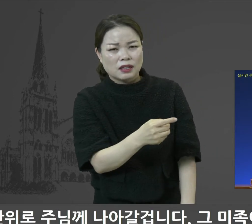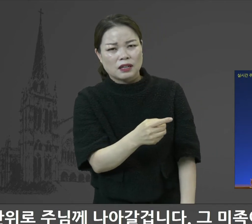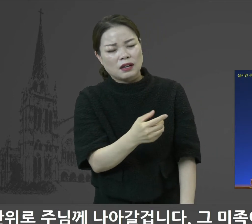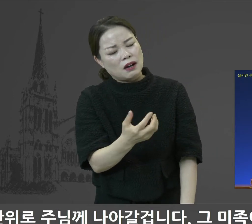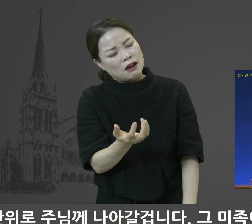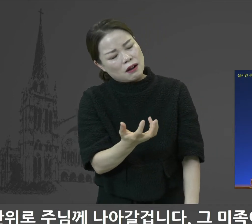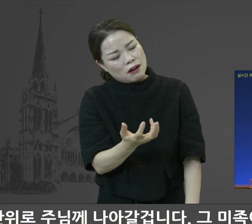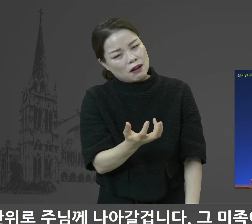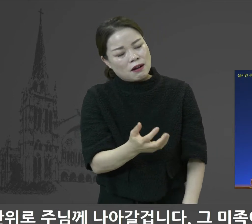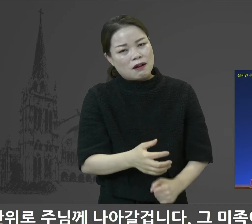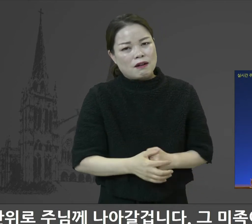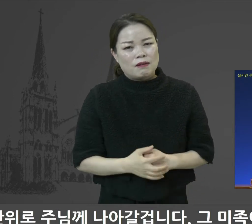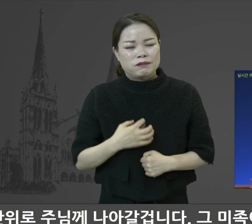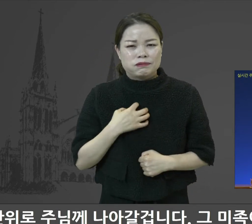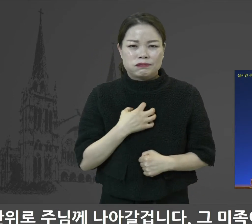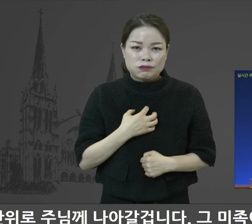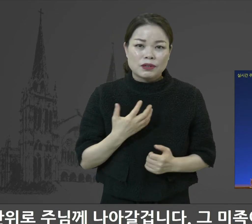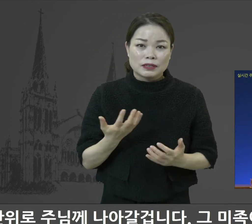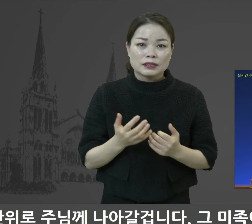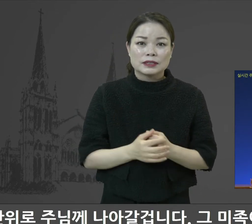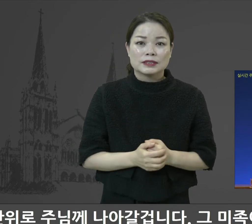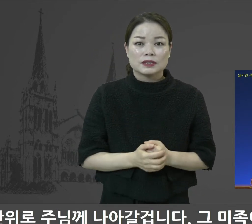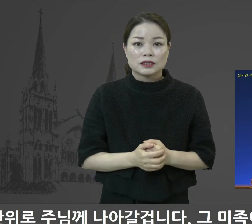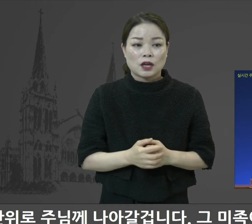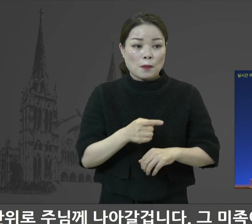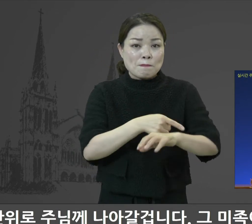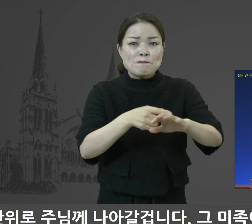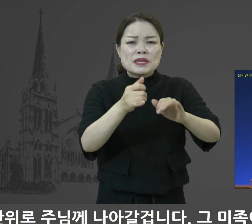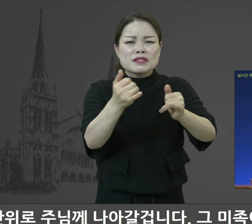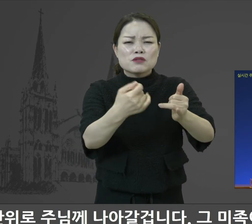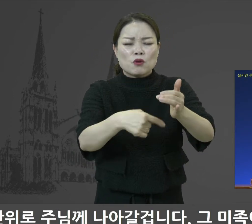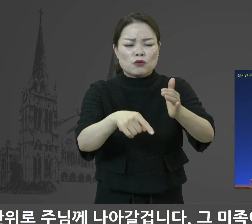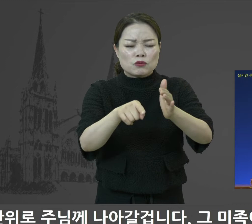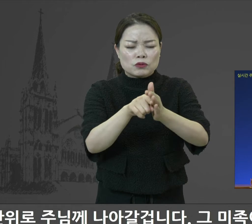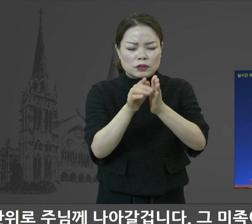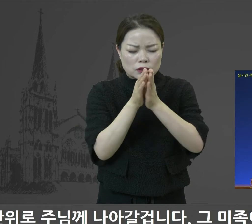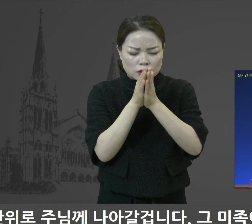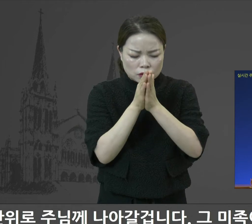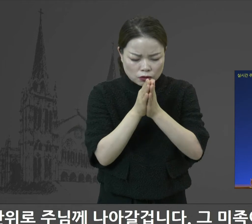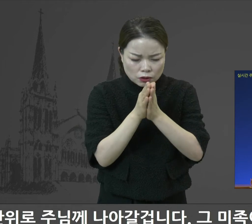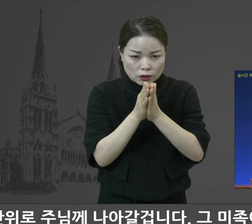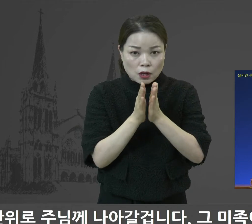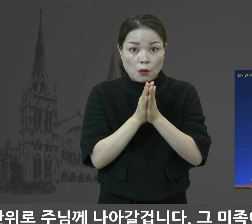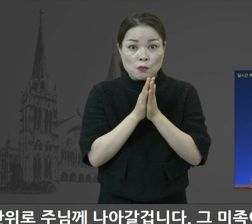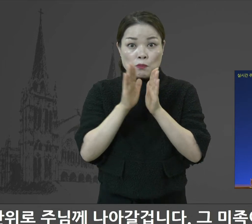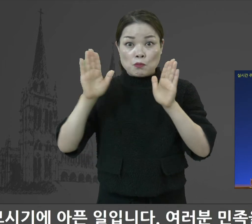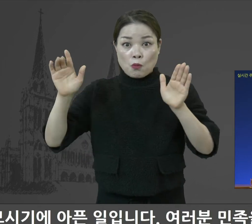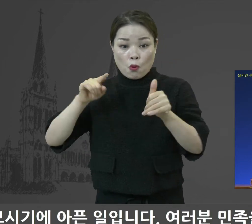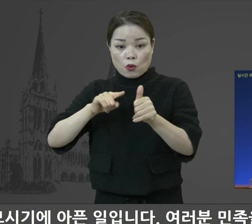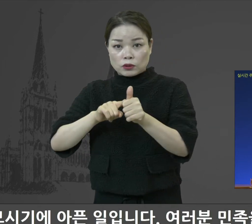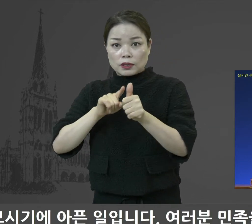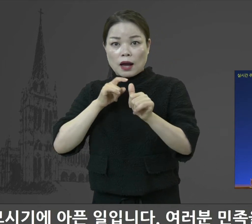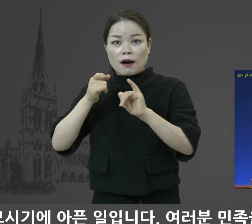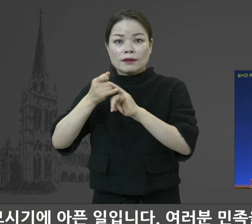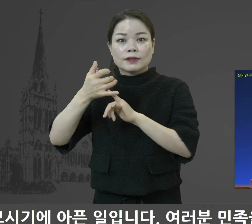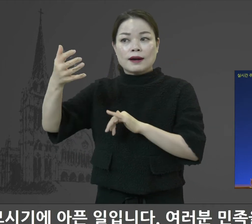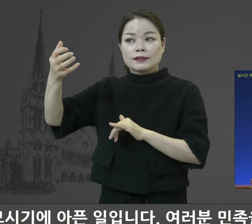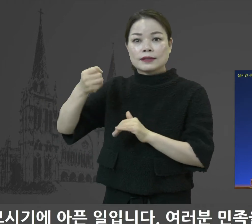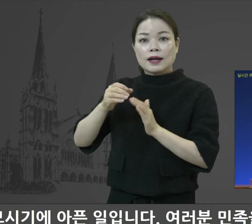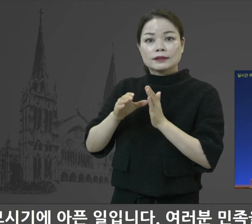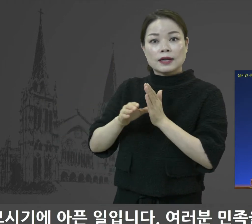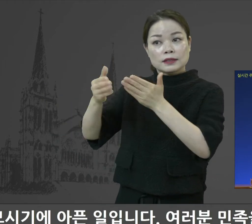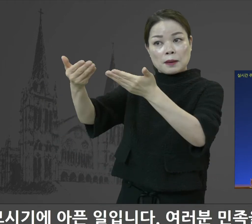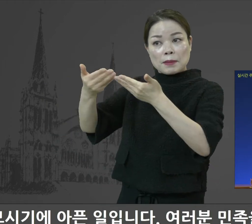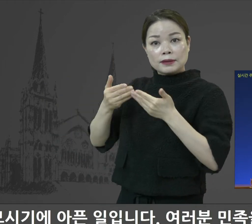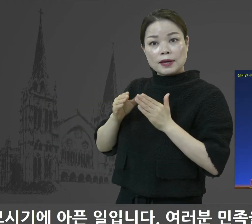일입니다. 여러분, 민족을 위해서 기도하는 것은 모세가 언약을 가졌을 때, 언약을